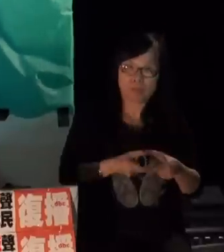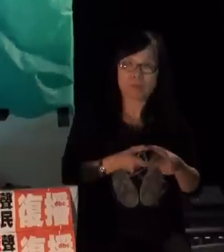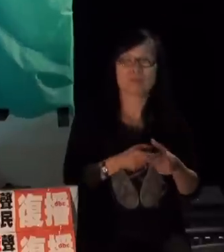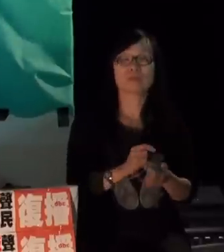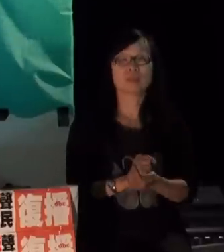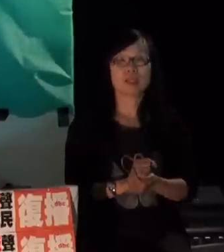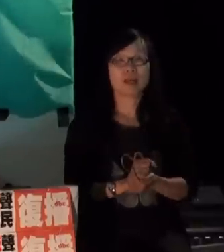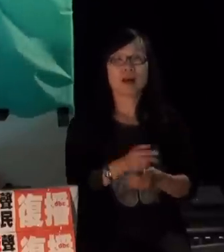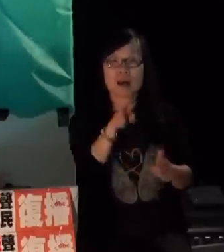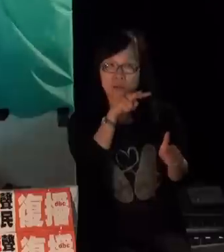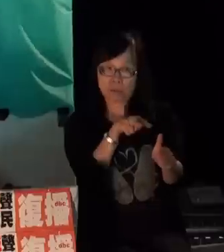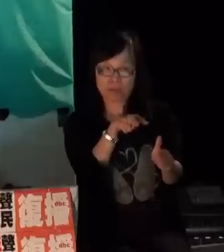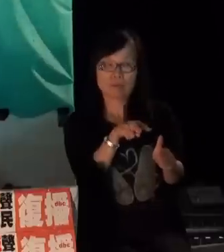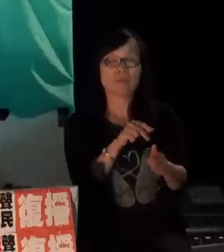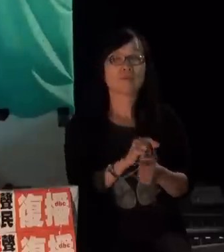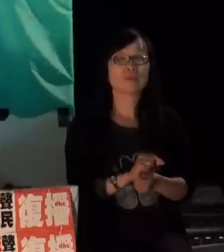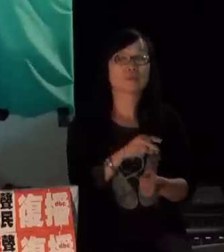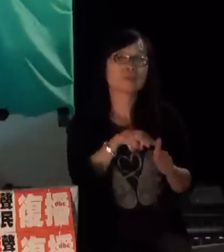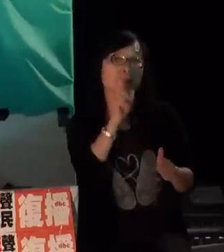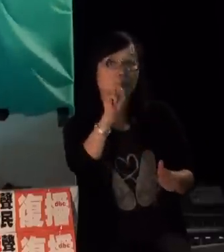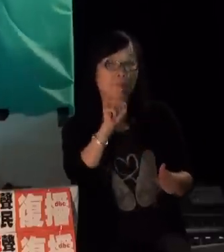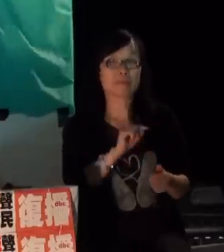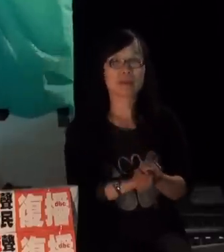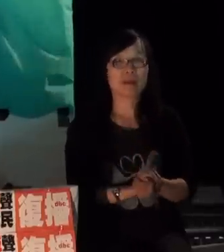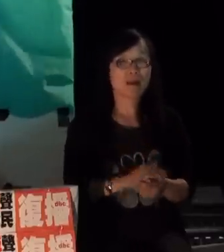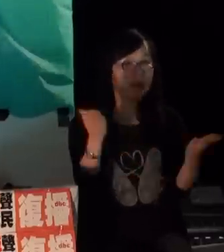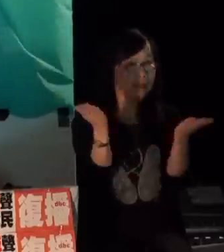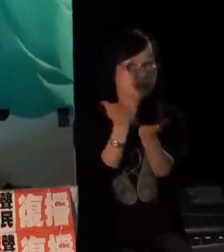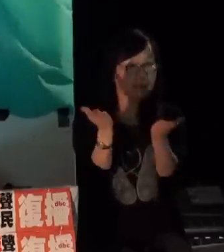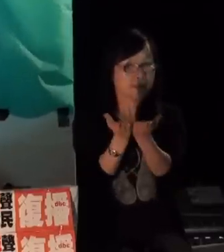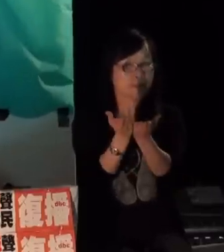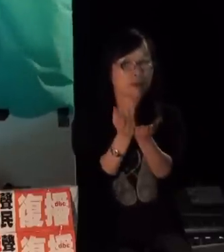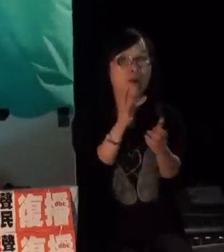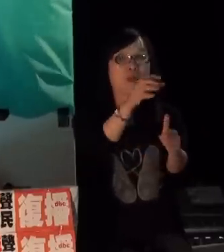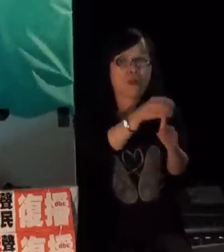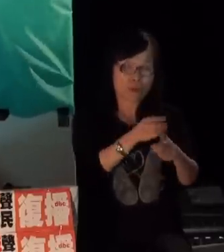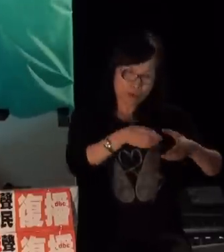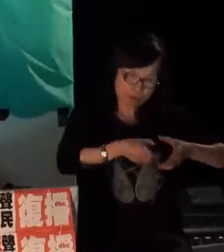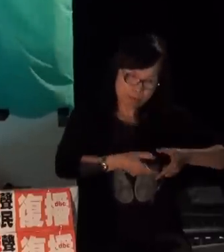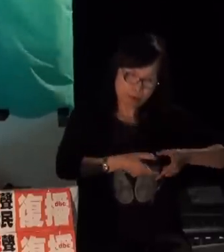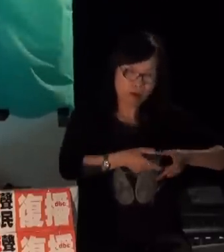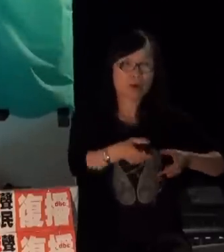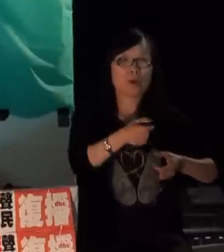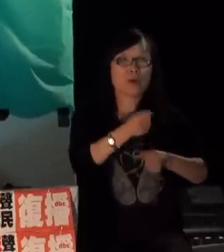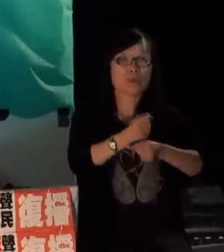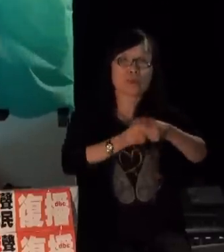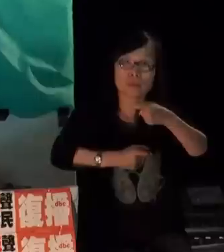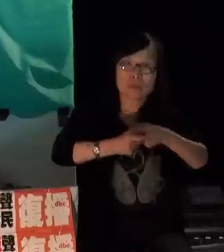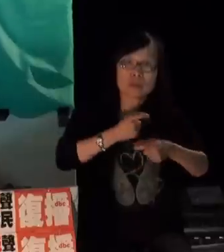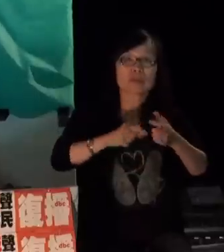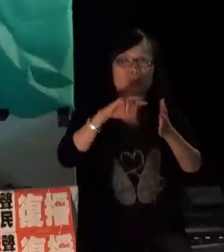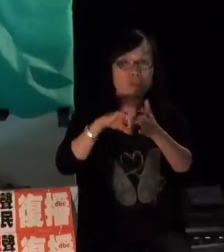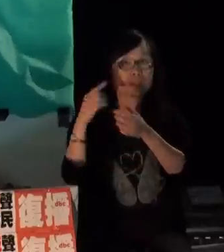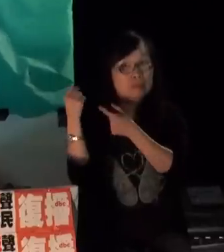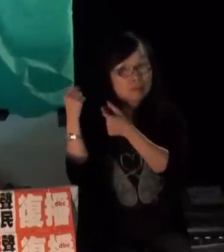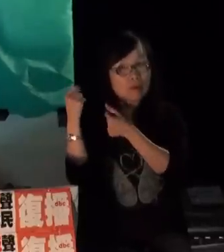呢？就是管制嘛，管制就是說什麼呢？就是保證你去攞了個牌去運行一個電台，去利